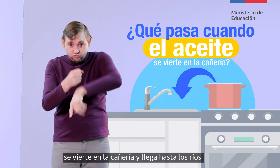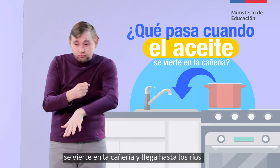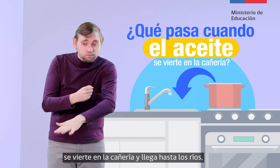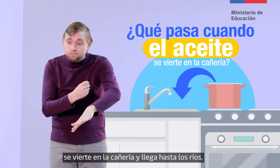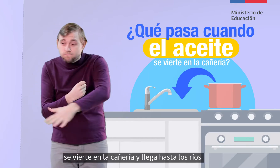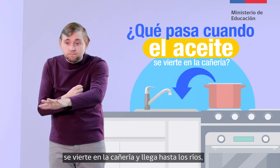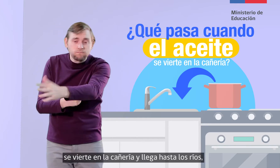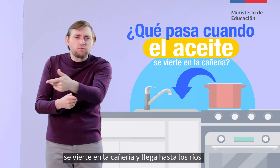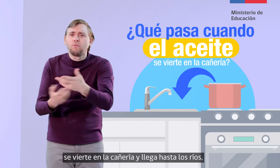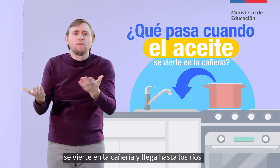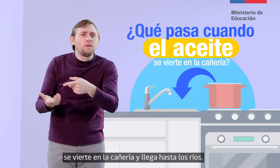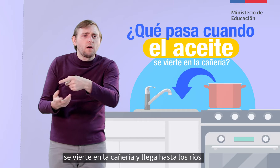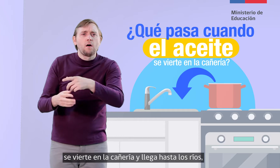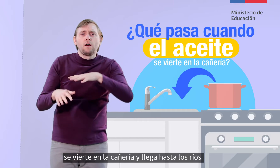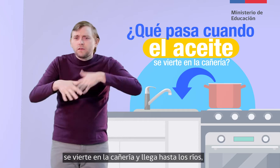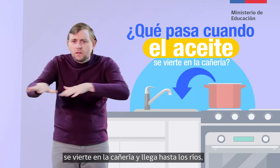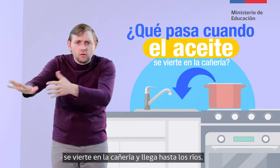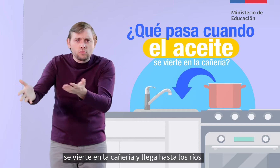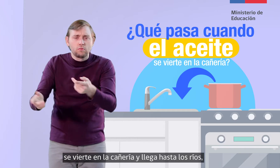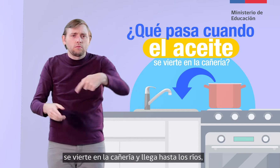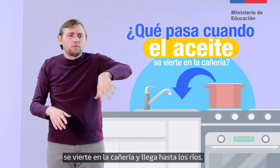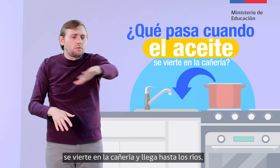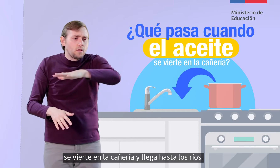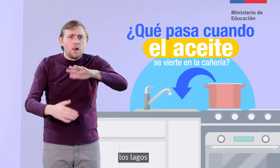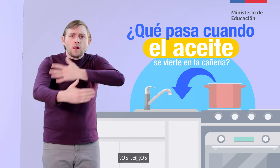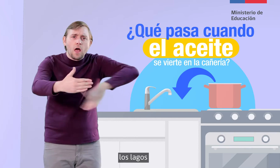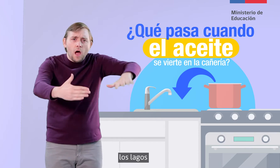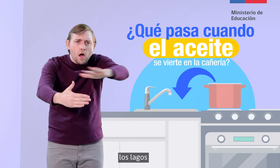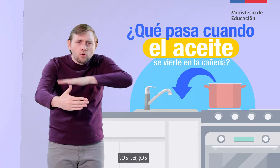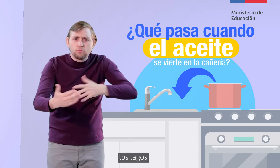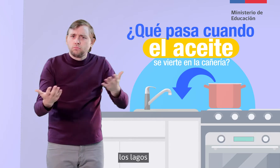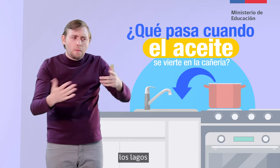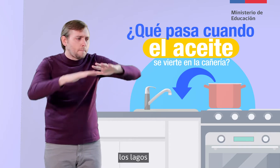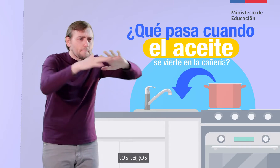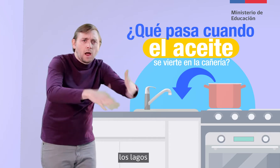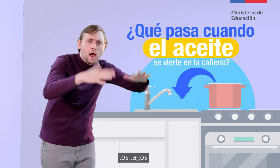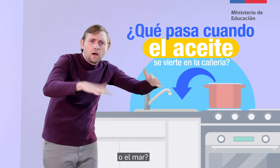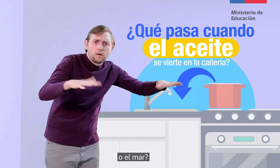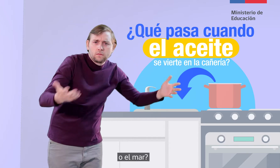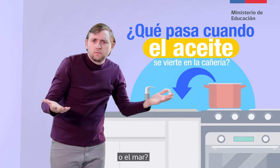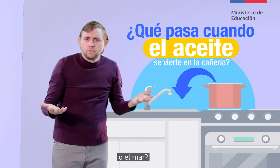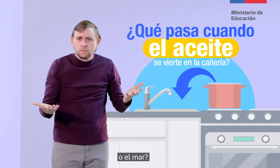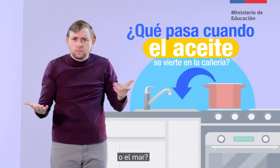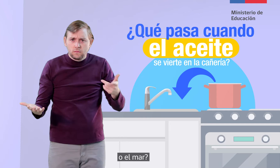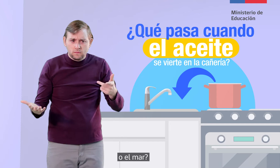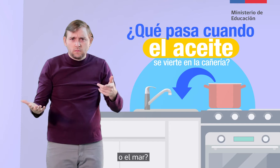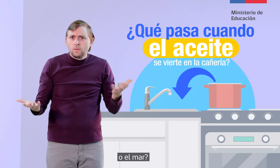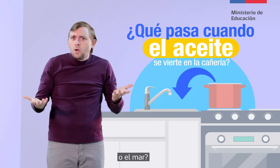se vierte en la cañería y llega hasta los ríos, los lagos o el mar?